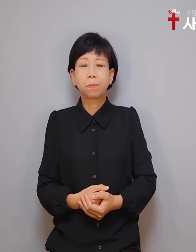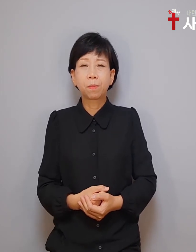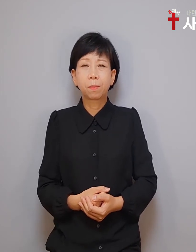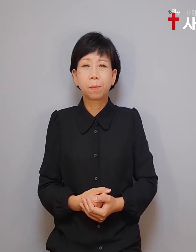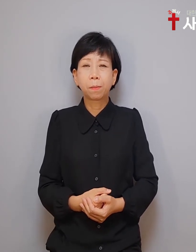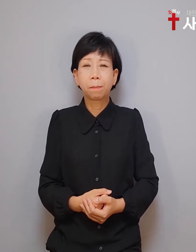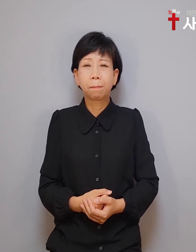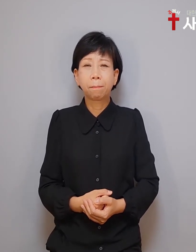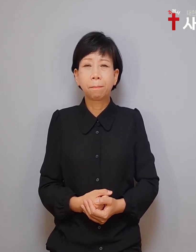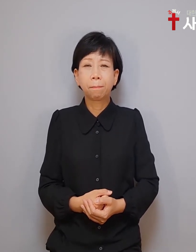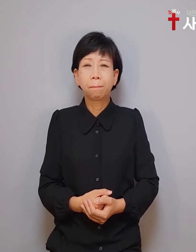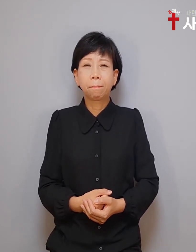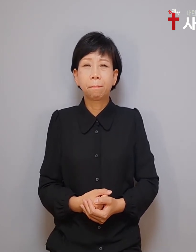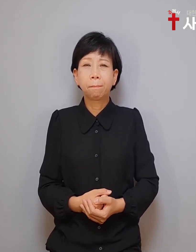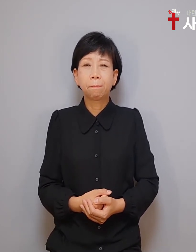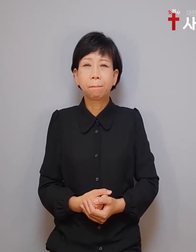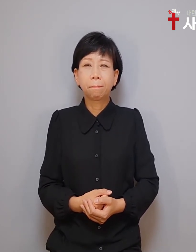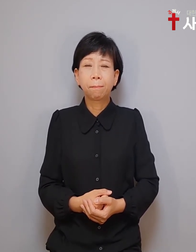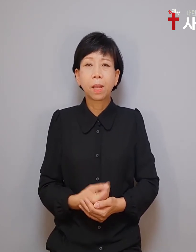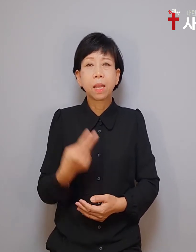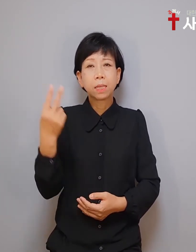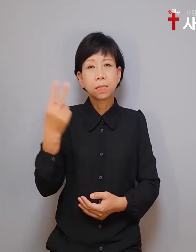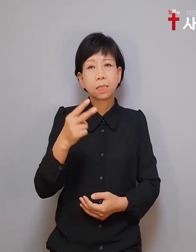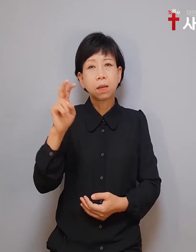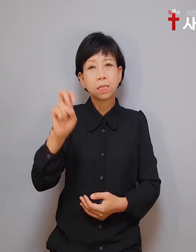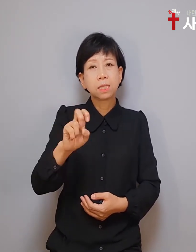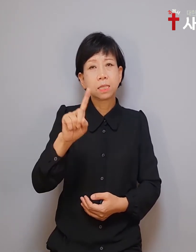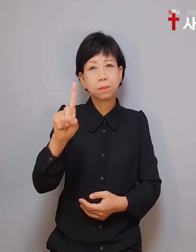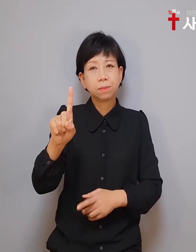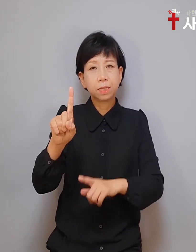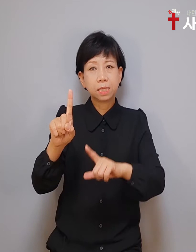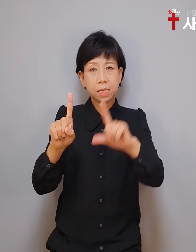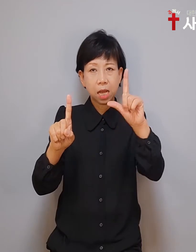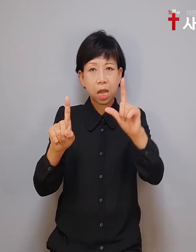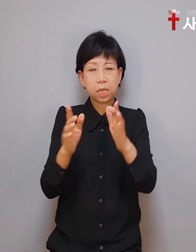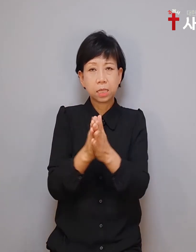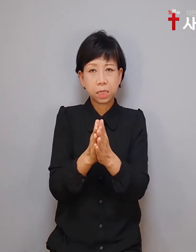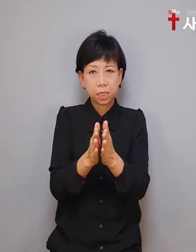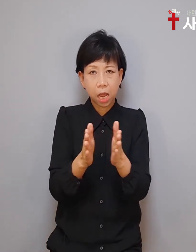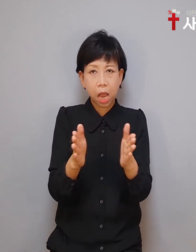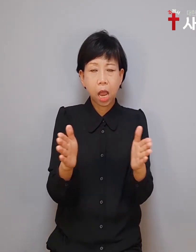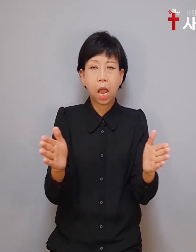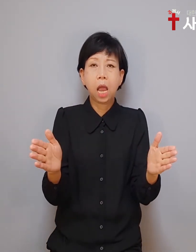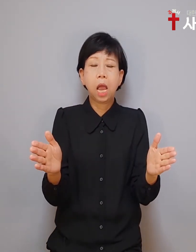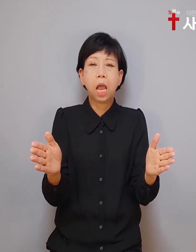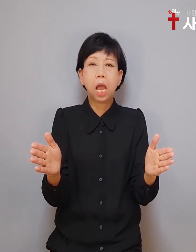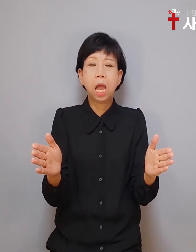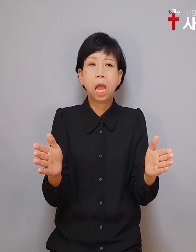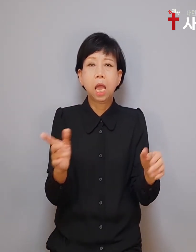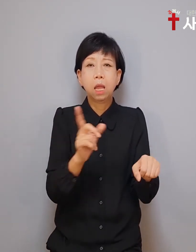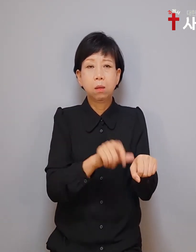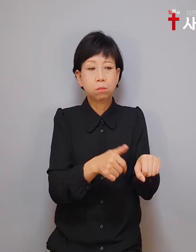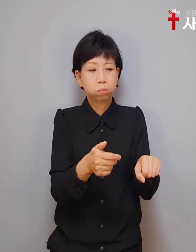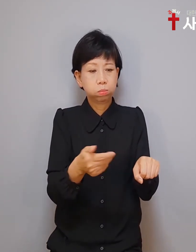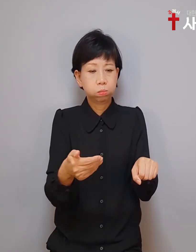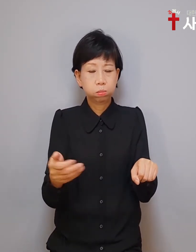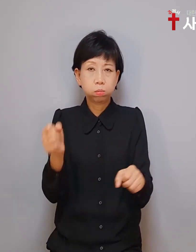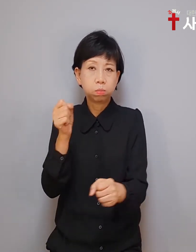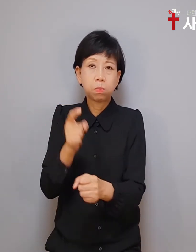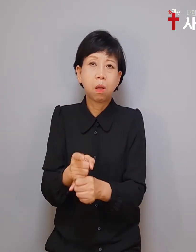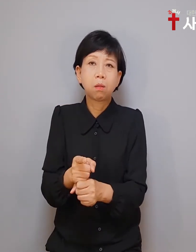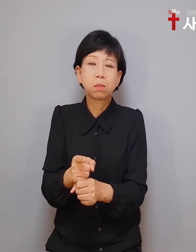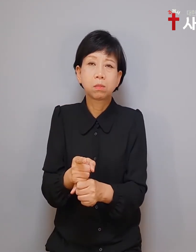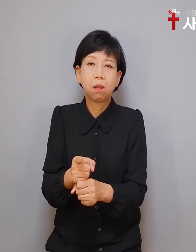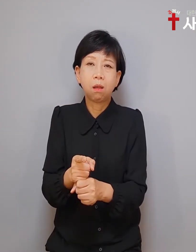있습니다. 2021년이 시작되고 한 해가 지금 지나가고 있는데 한 해를